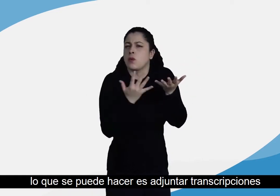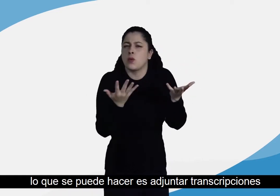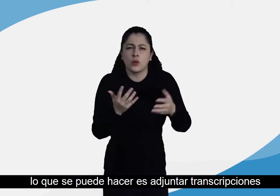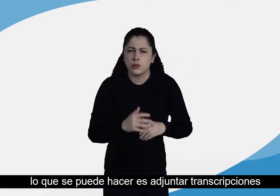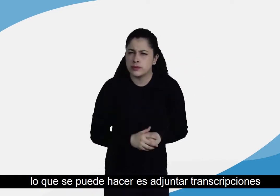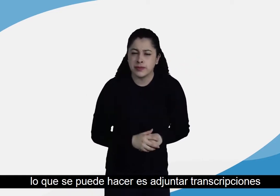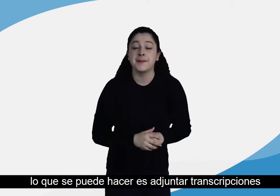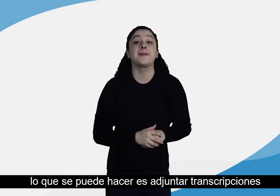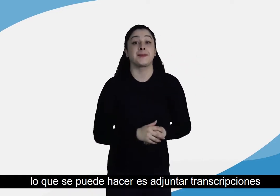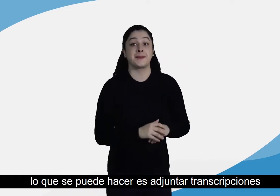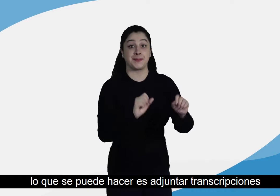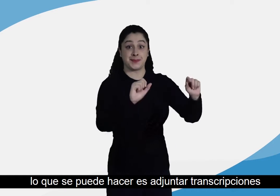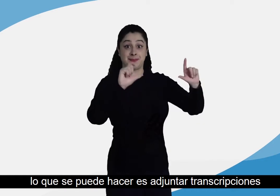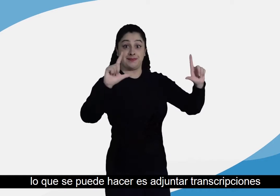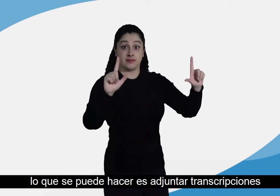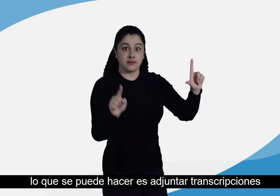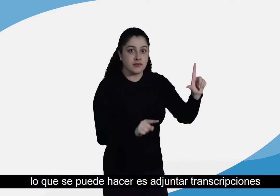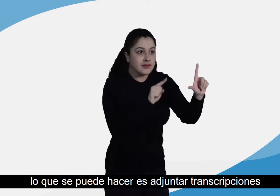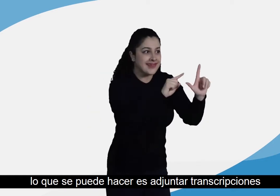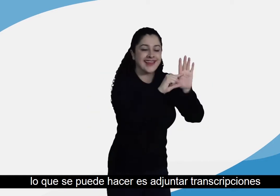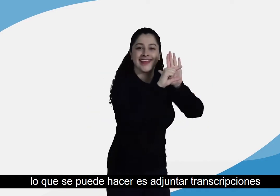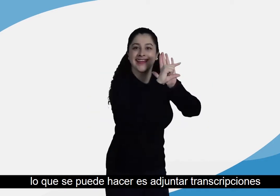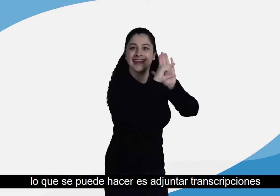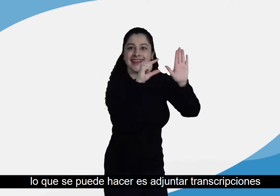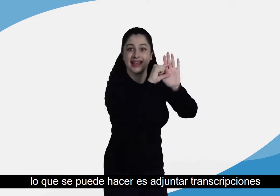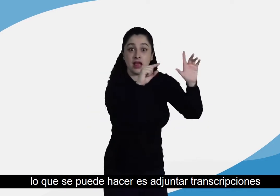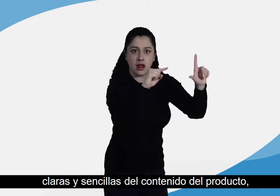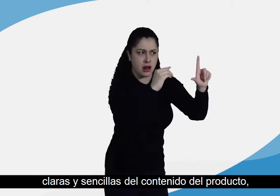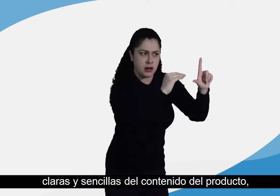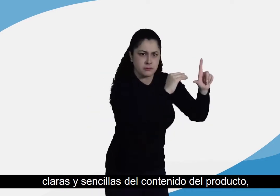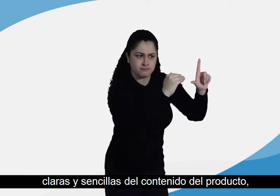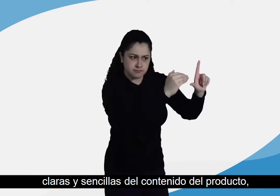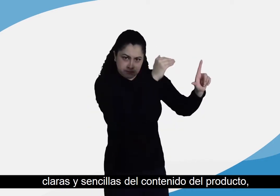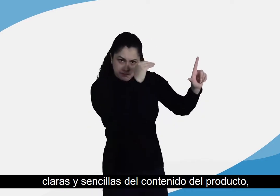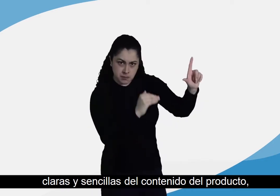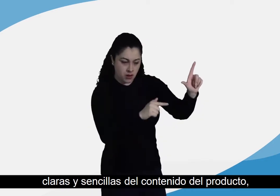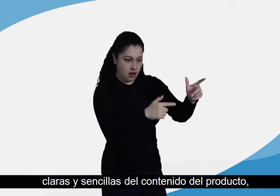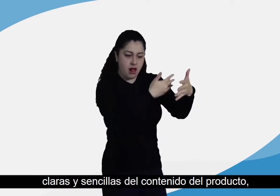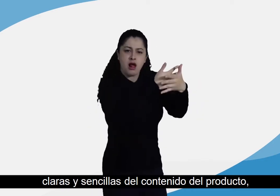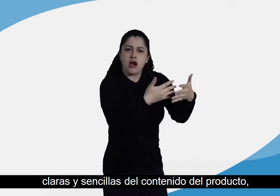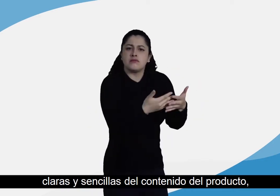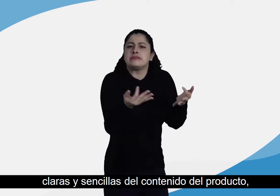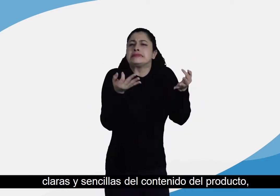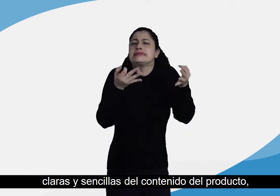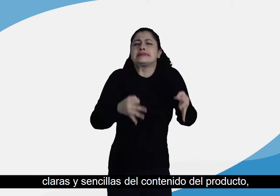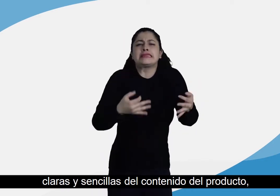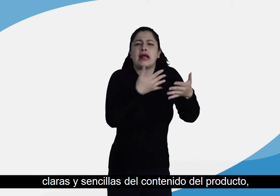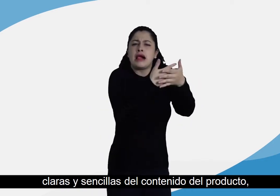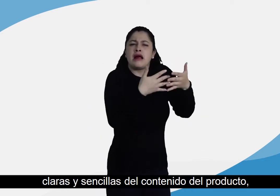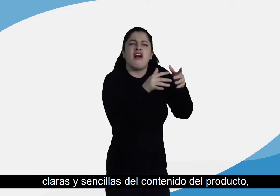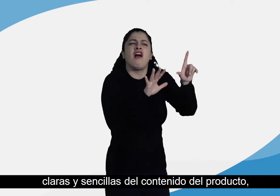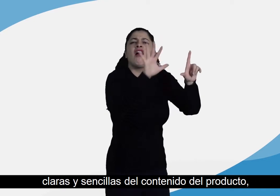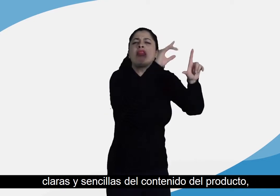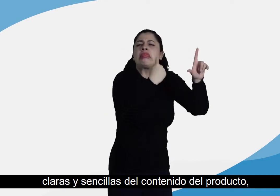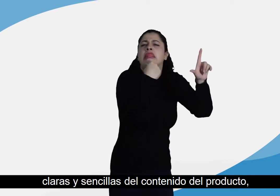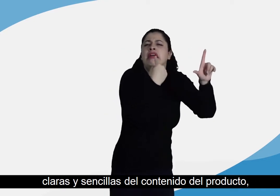es adjuntar transcripciones claras y sencillas del contenido del producto